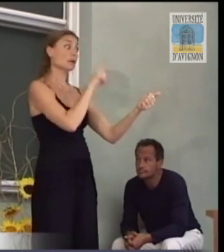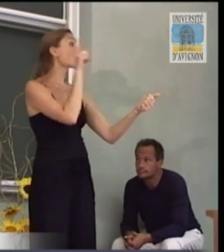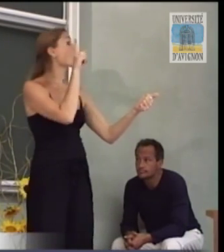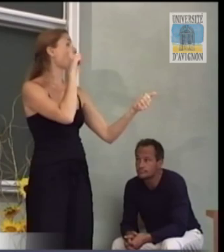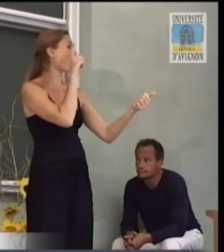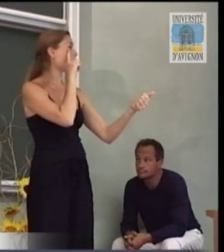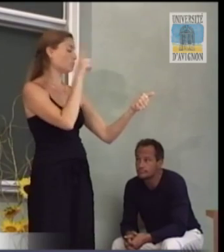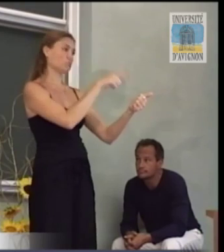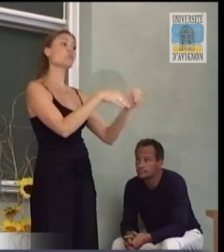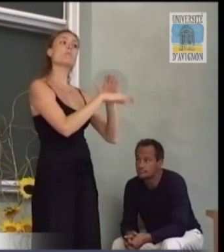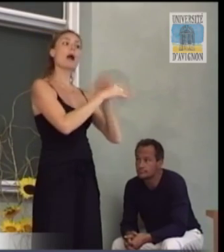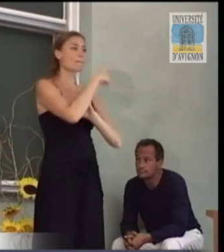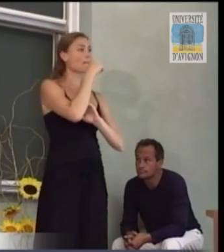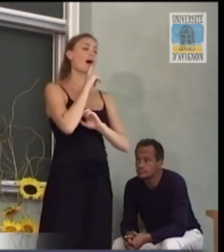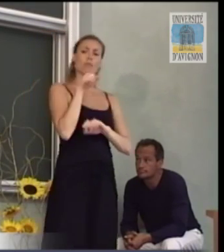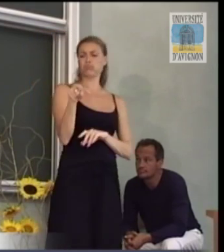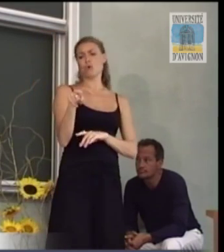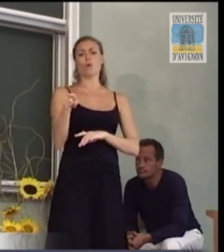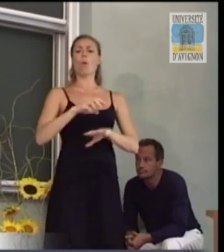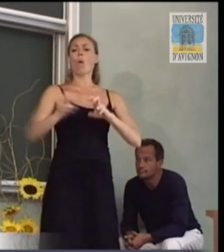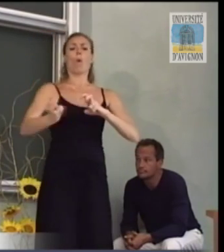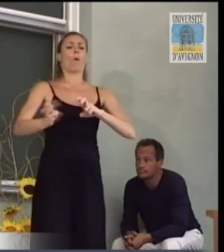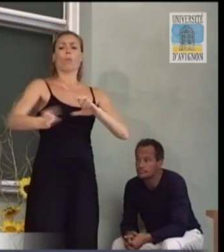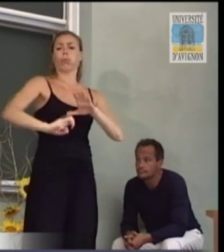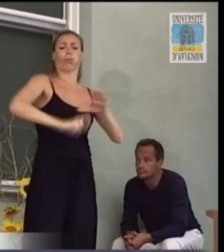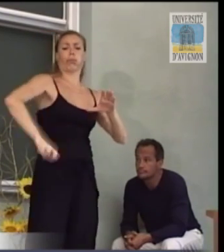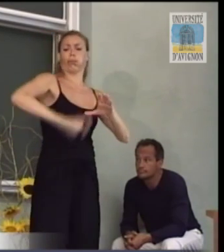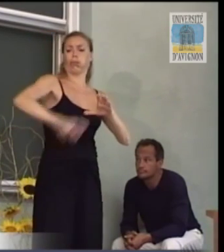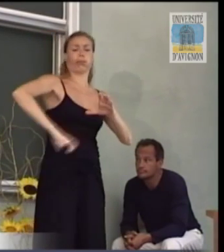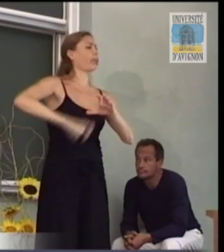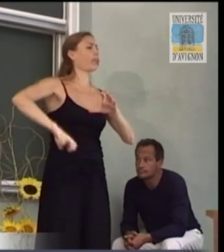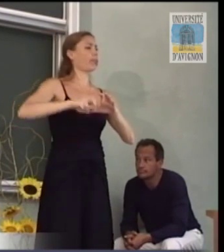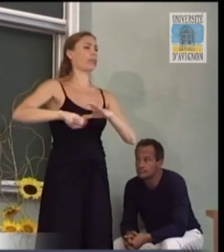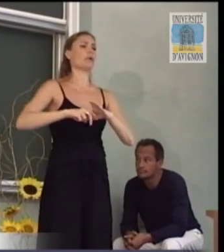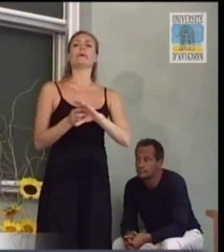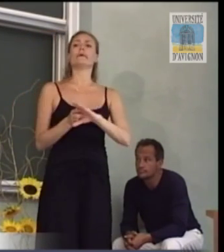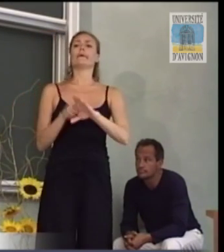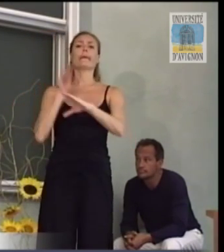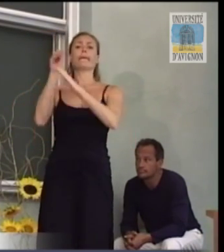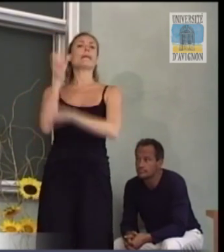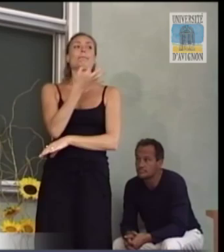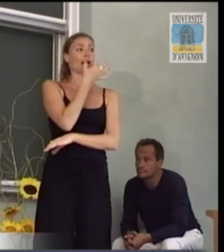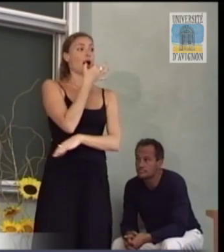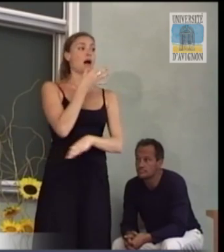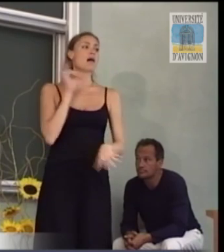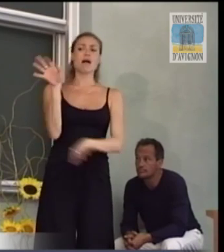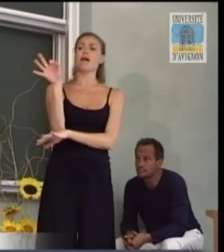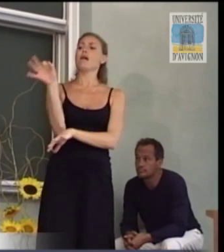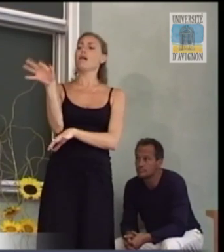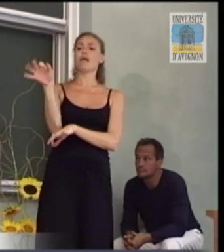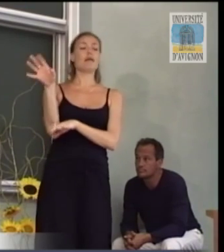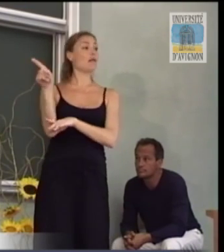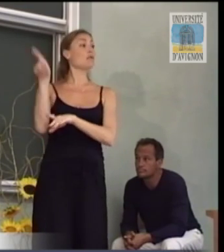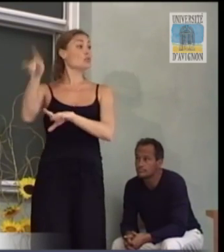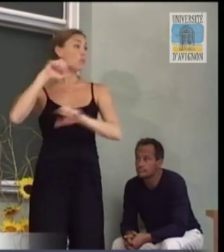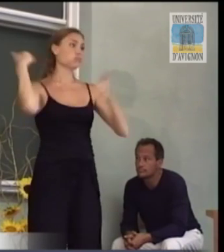trouvé l'enfant trop turbulente et l'ont quasiment nourrie aux médicaments pour qu'elle se calme. Et donc elle a porté plainte parce